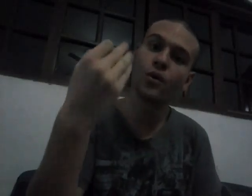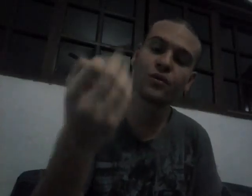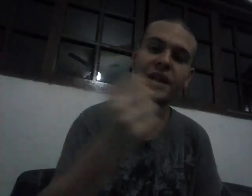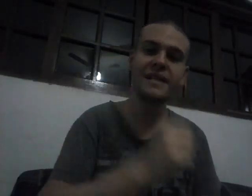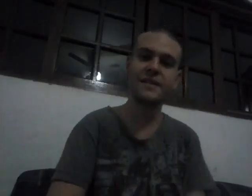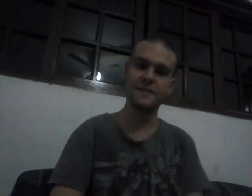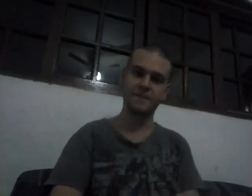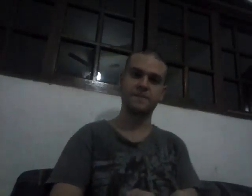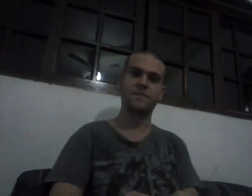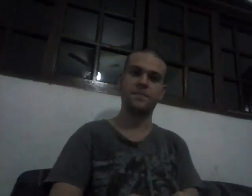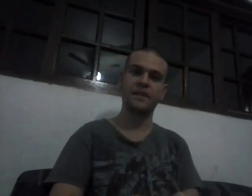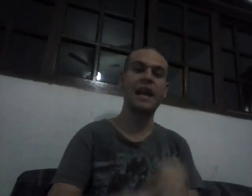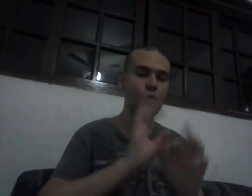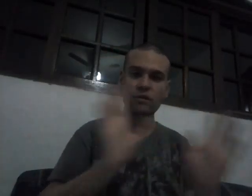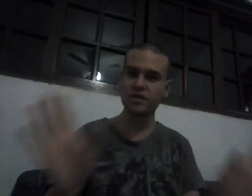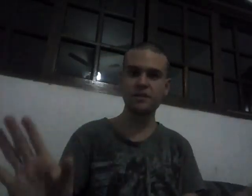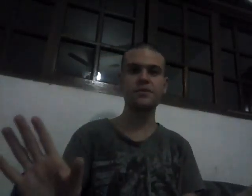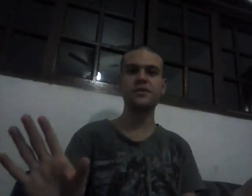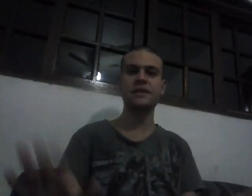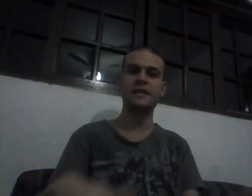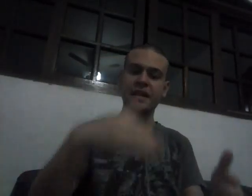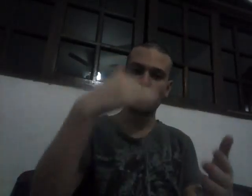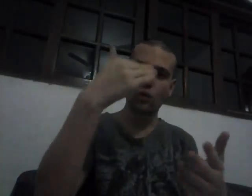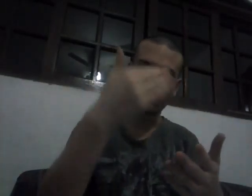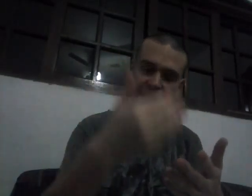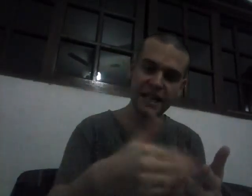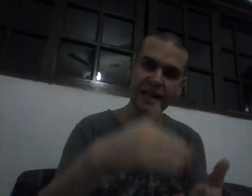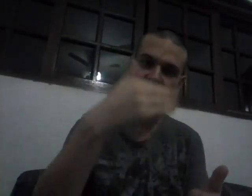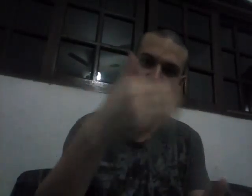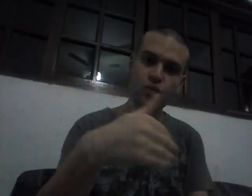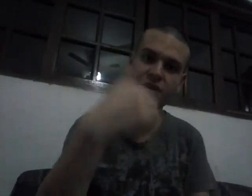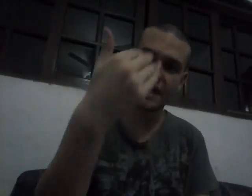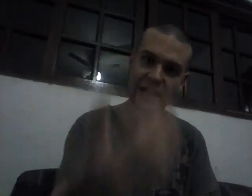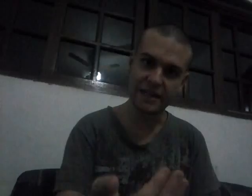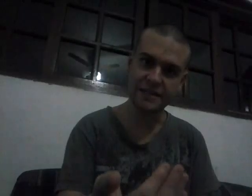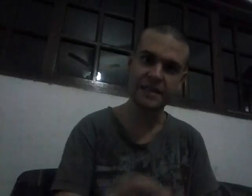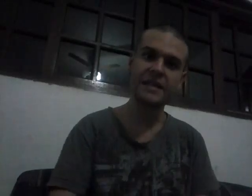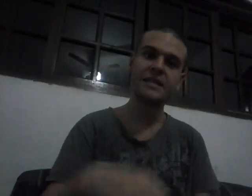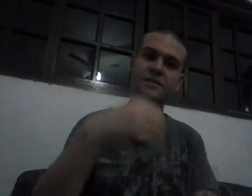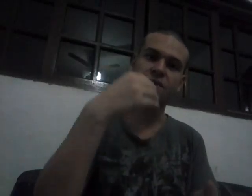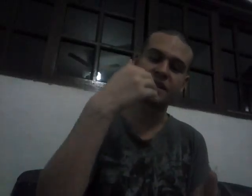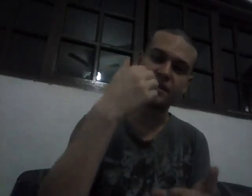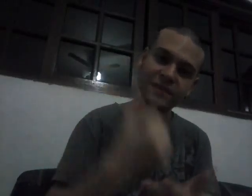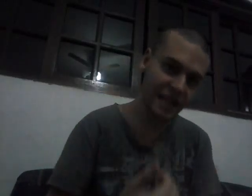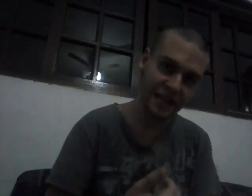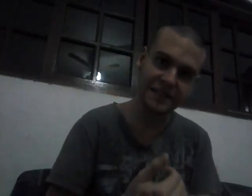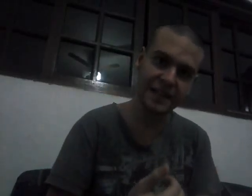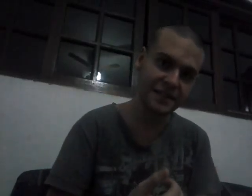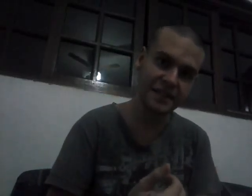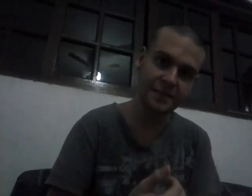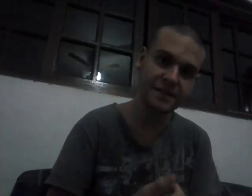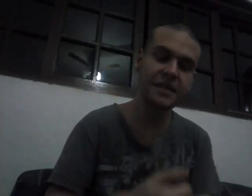português. É igualzinho o português. Contém as suas regras. Se você não segue as regras em Libras,